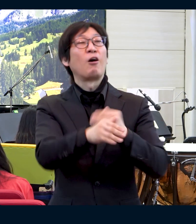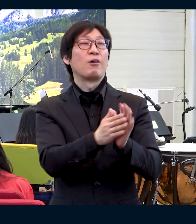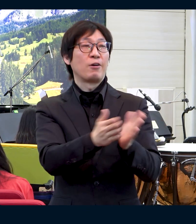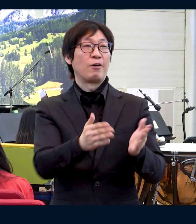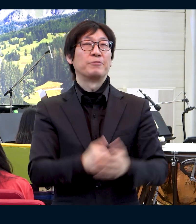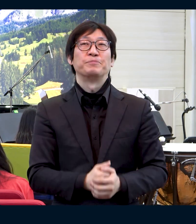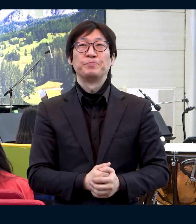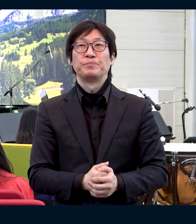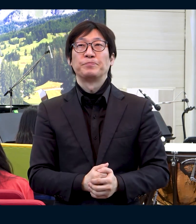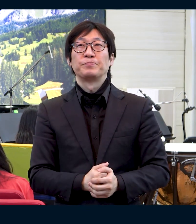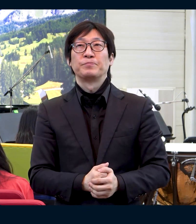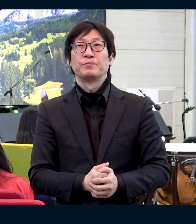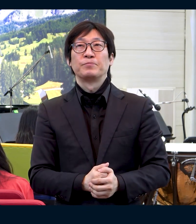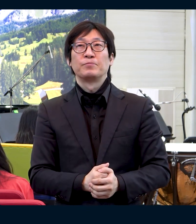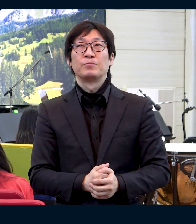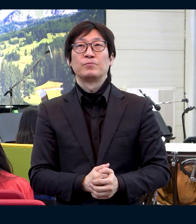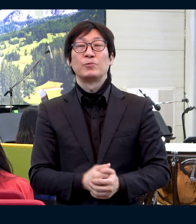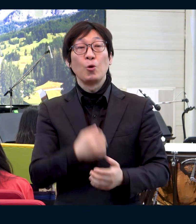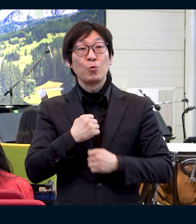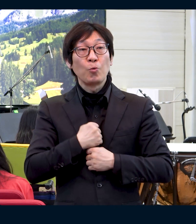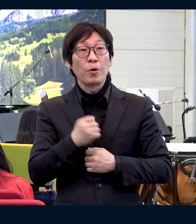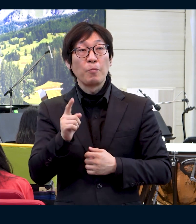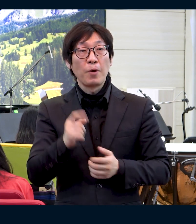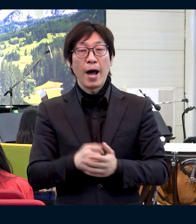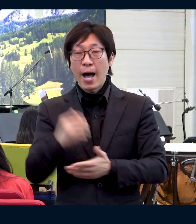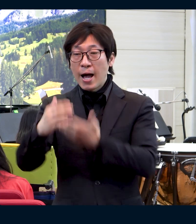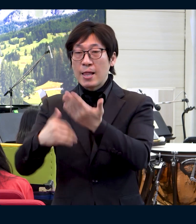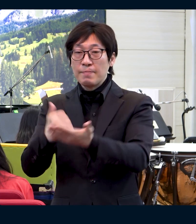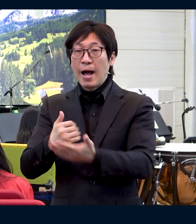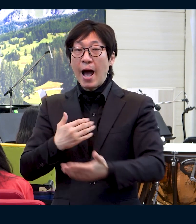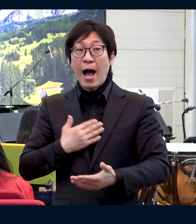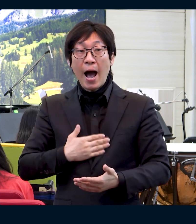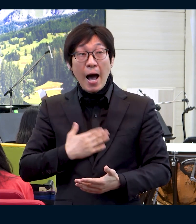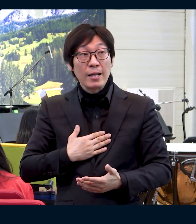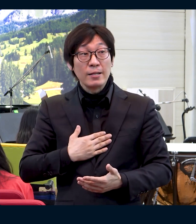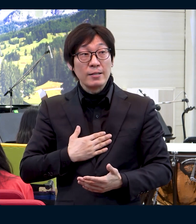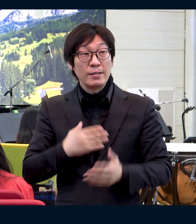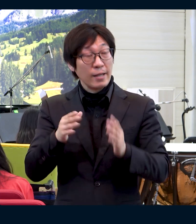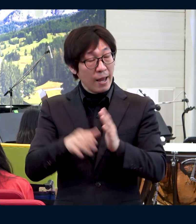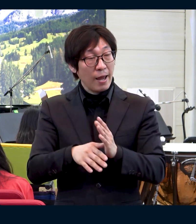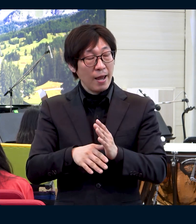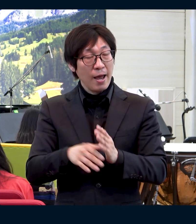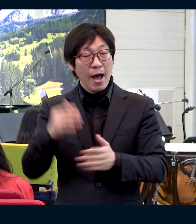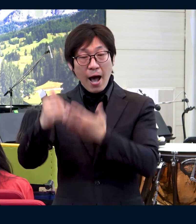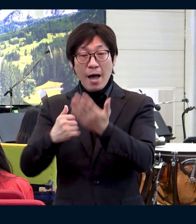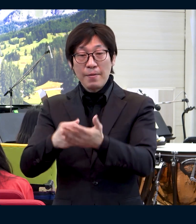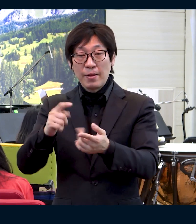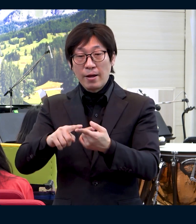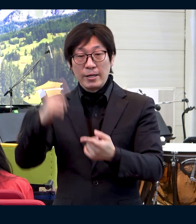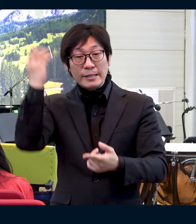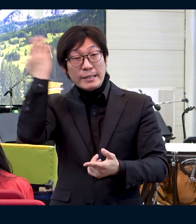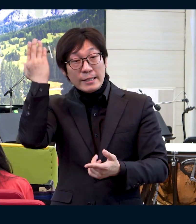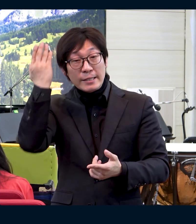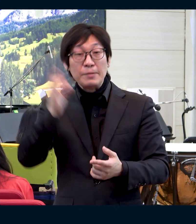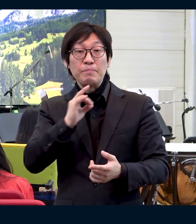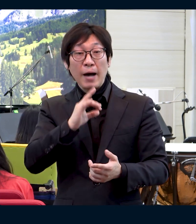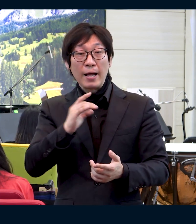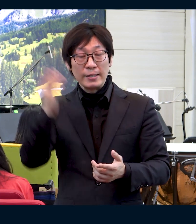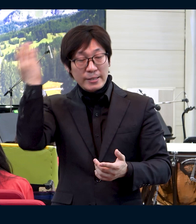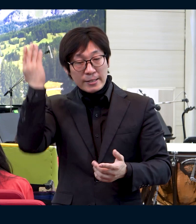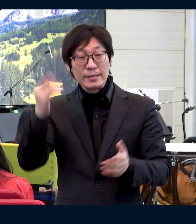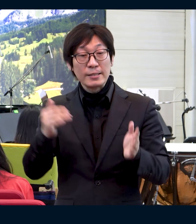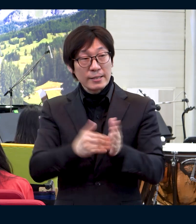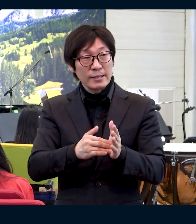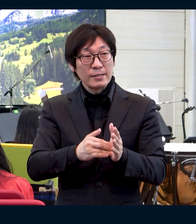여기서 우리가 주의할 것이 있습니다. 우리가 하나님을 아는 것이 머리에서만 그치지 않아야 된다는, knowledge로만 우리 안에 있어서는